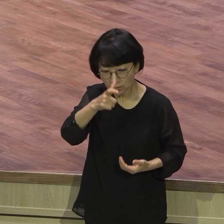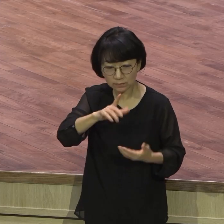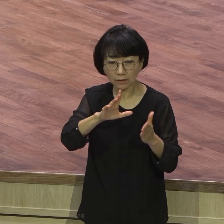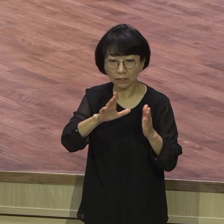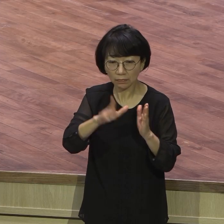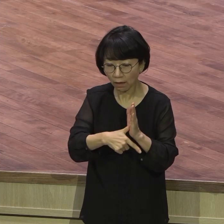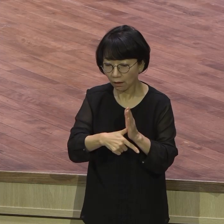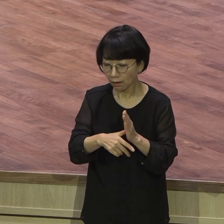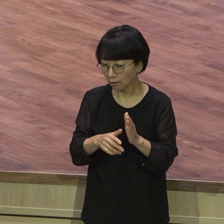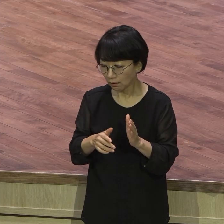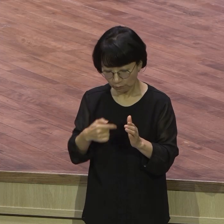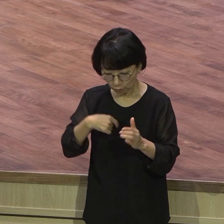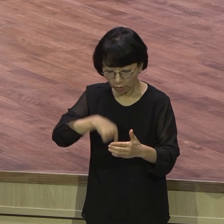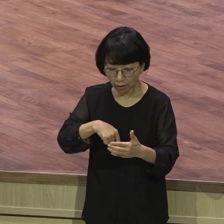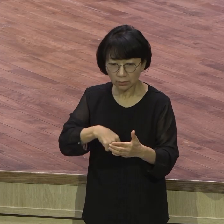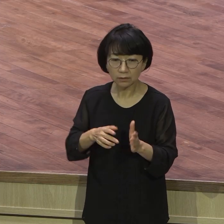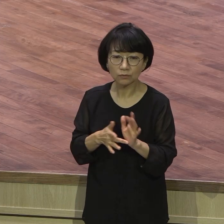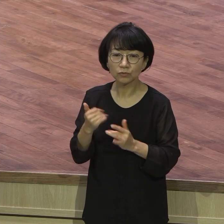흉한 냄새만 하죠